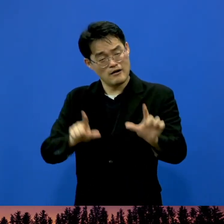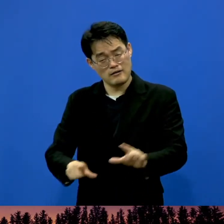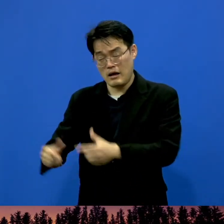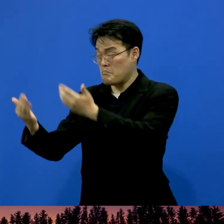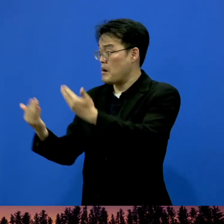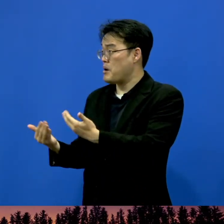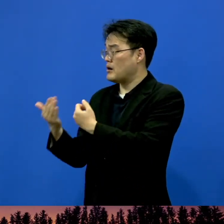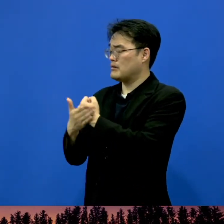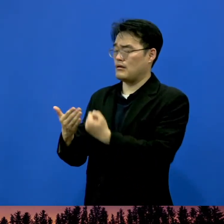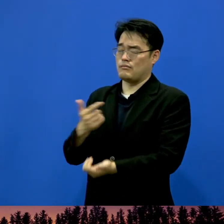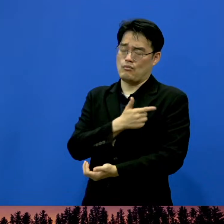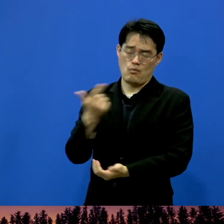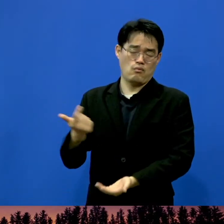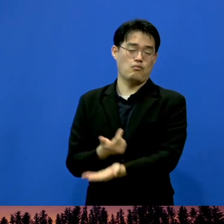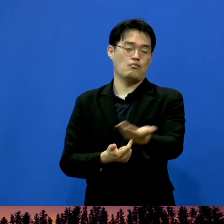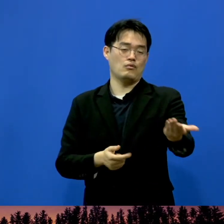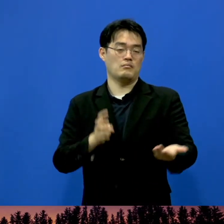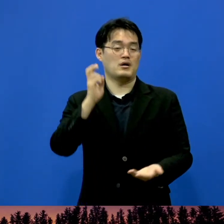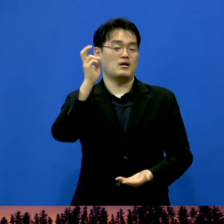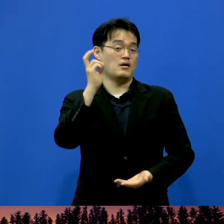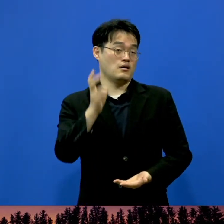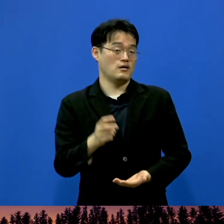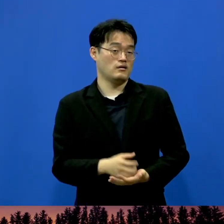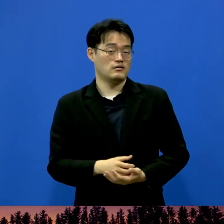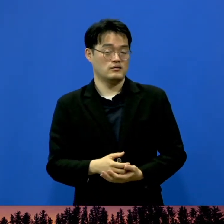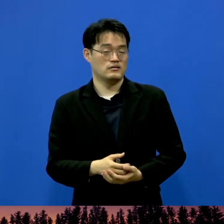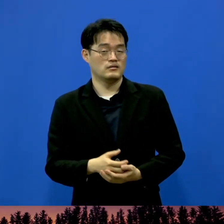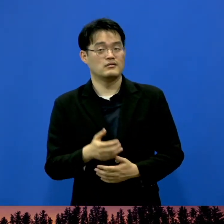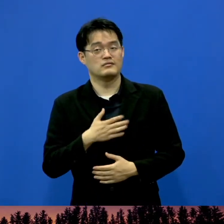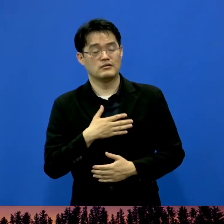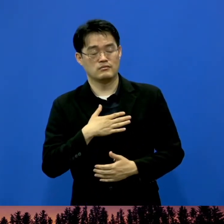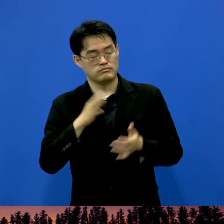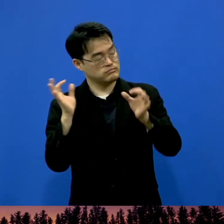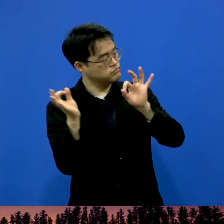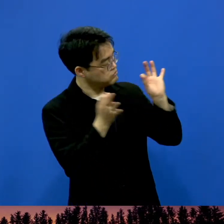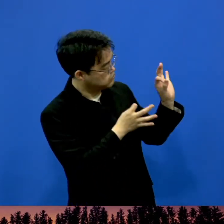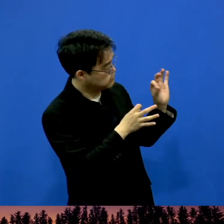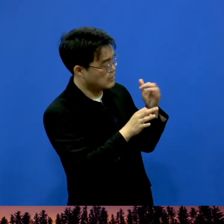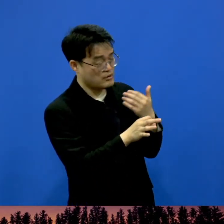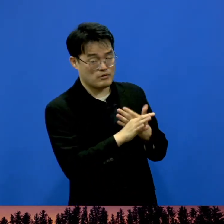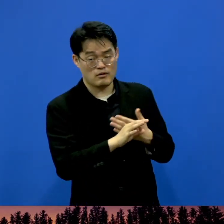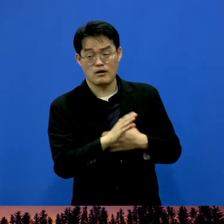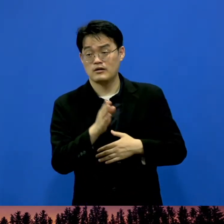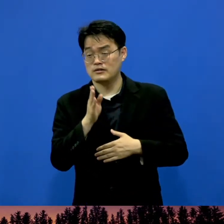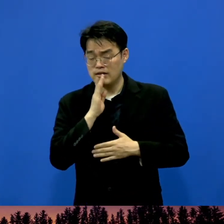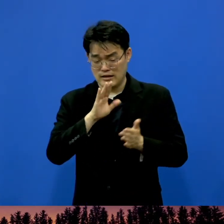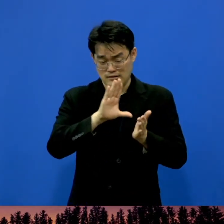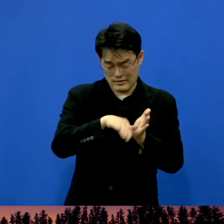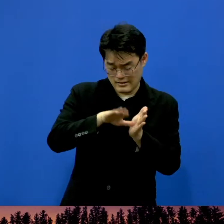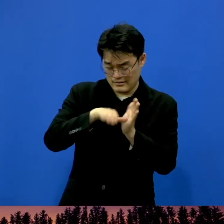여러분. 그죠? 얼마나 커요. 저도 돌아보면 진짜 그 시대마다